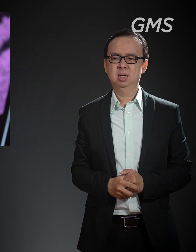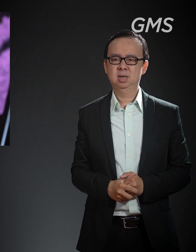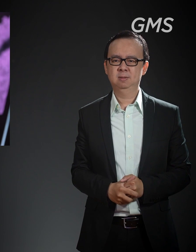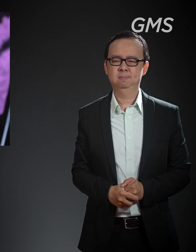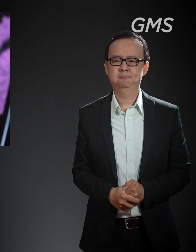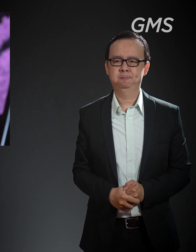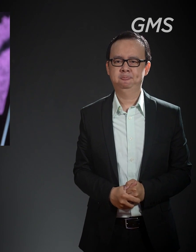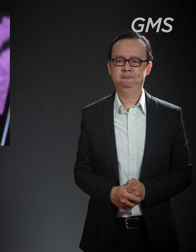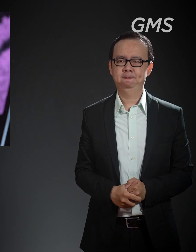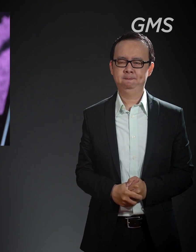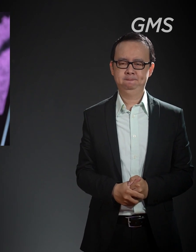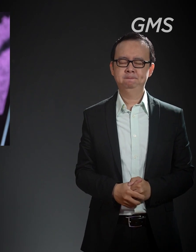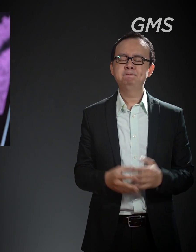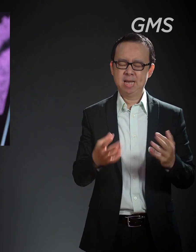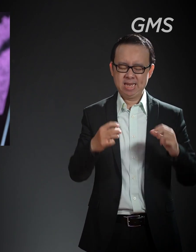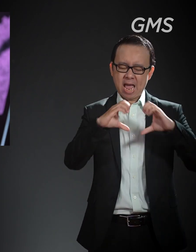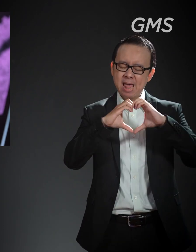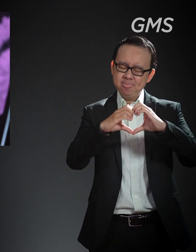Tapi hati dan pikiran layani Tuhan.